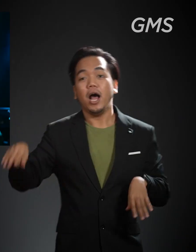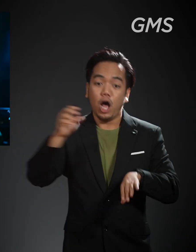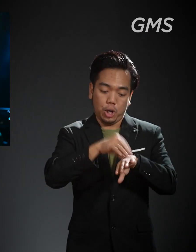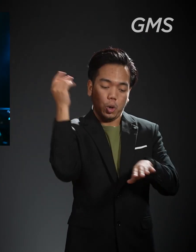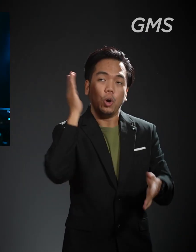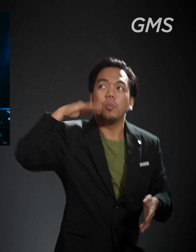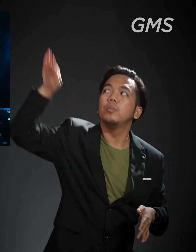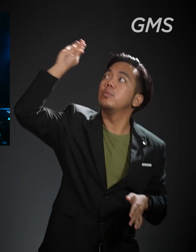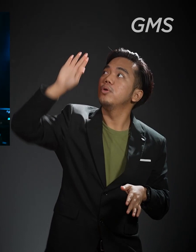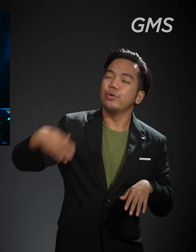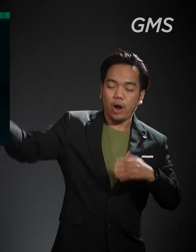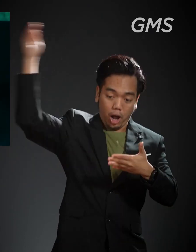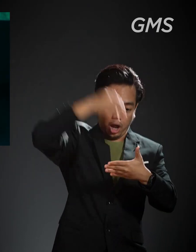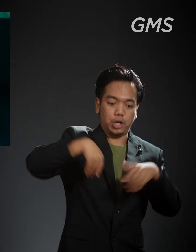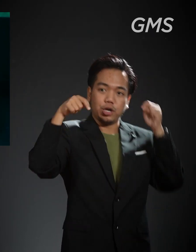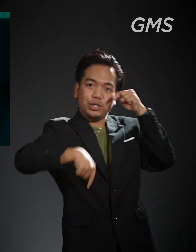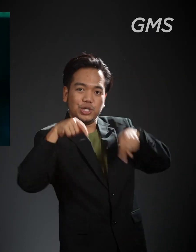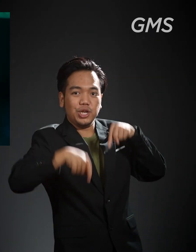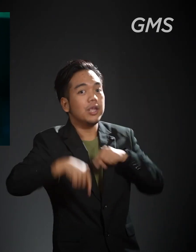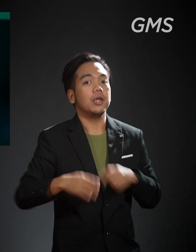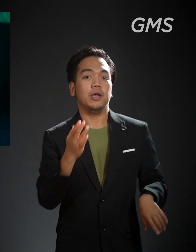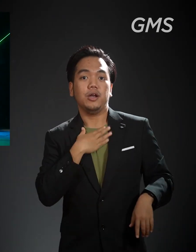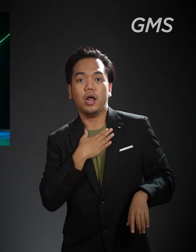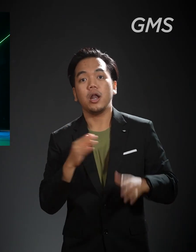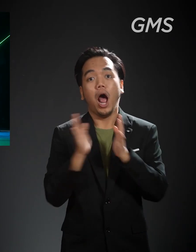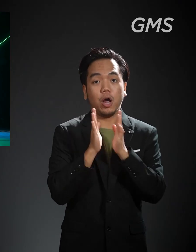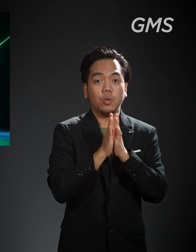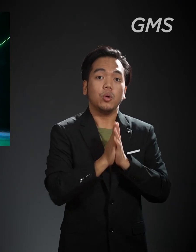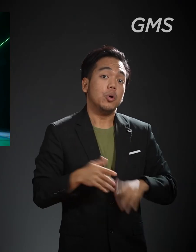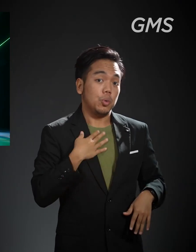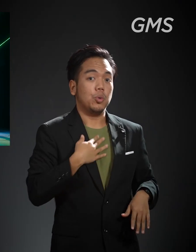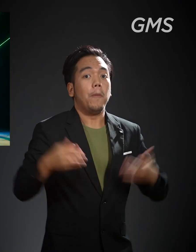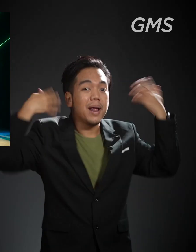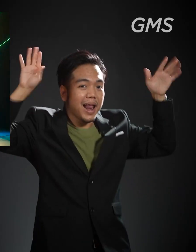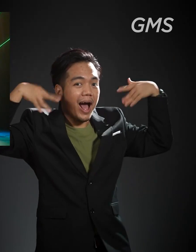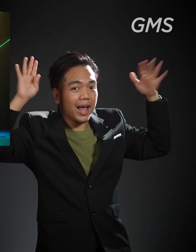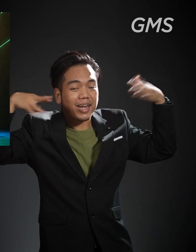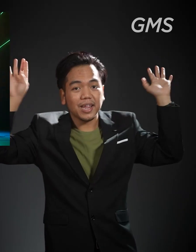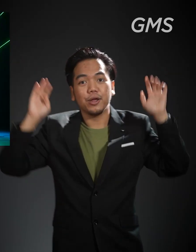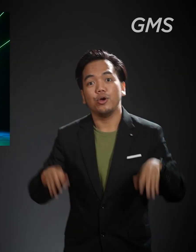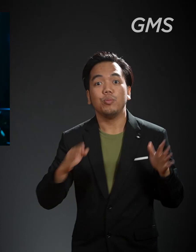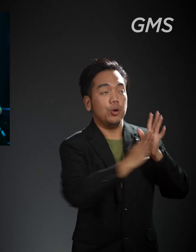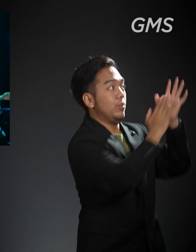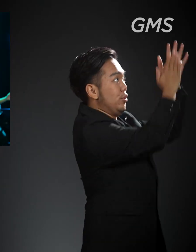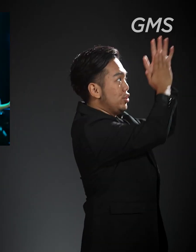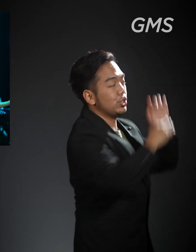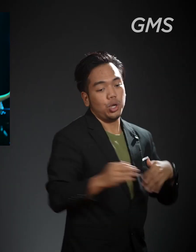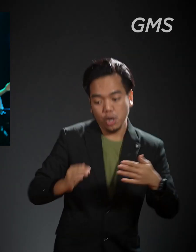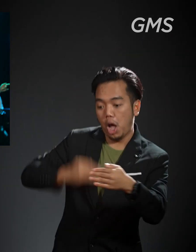Rohmu hadir di sini, dan ku menari memuji